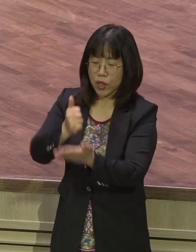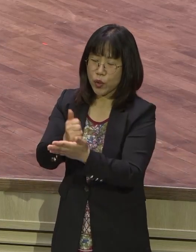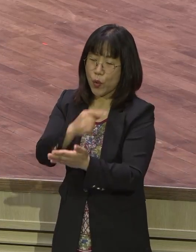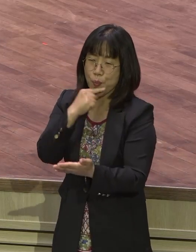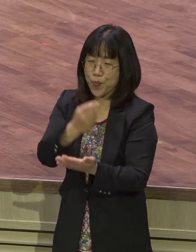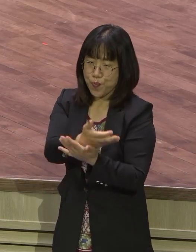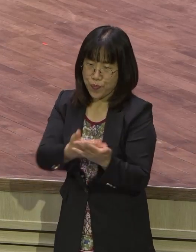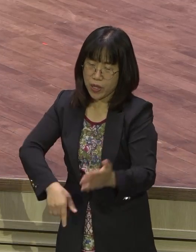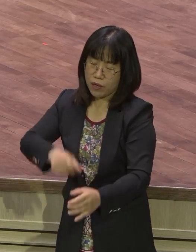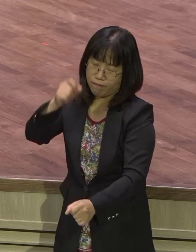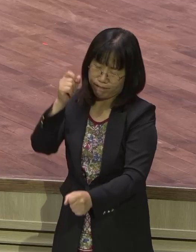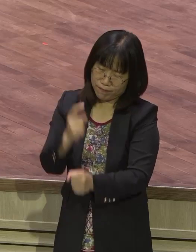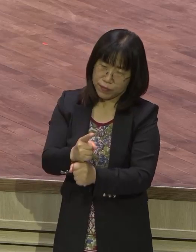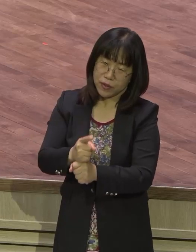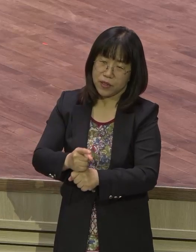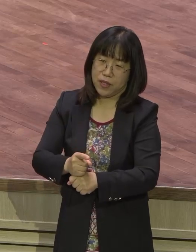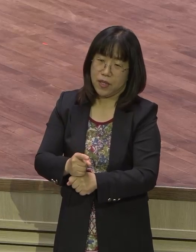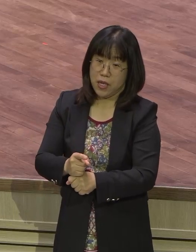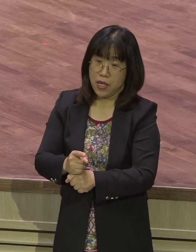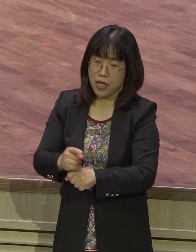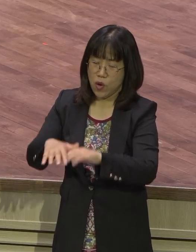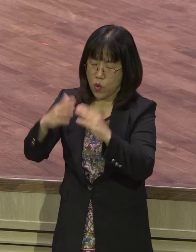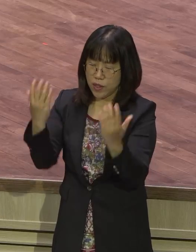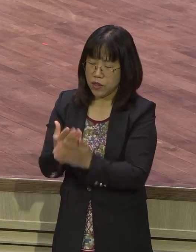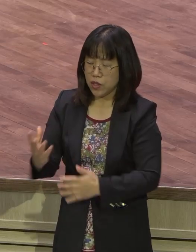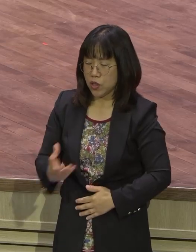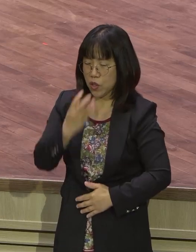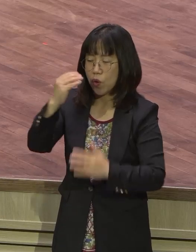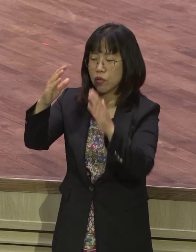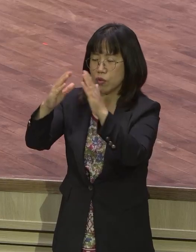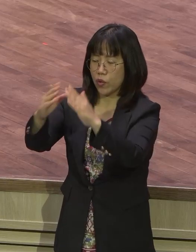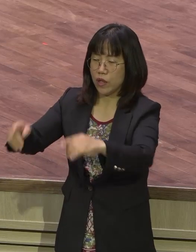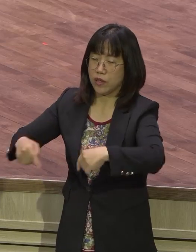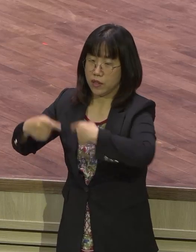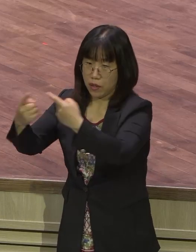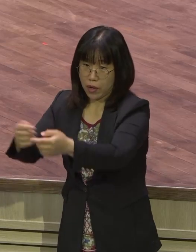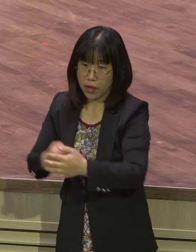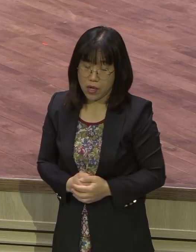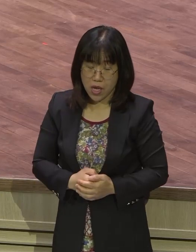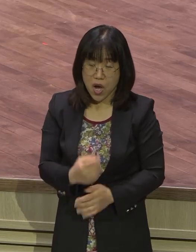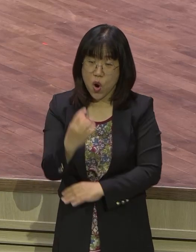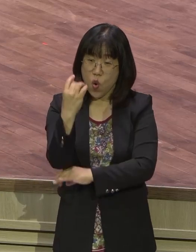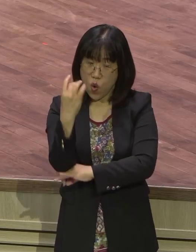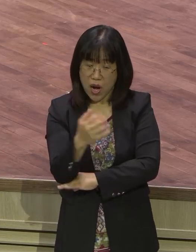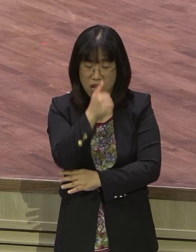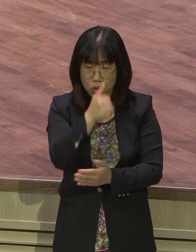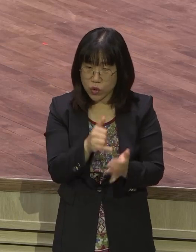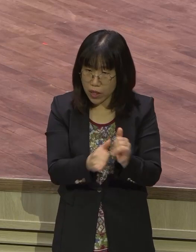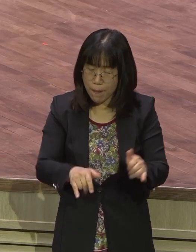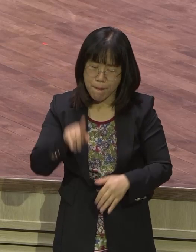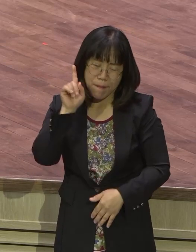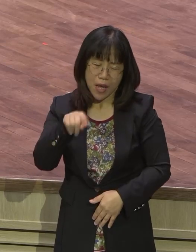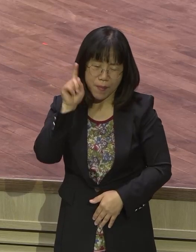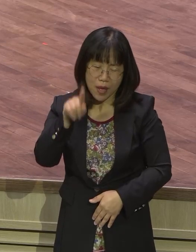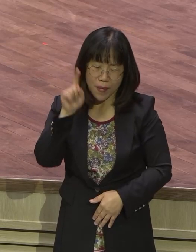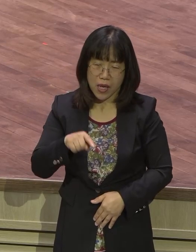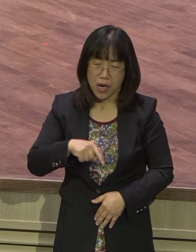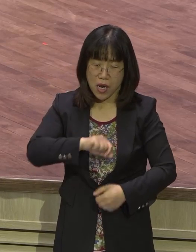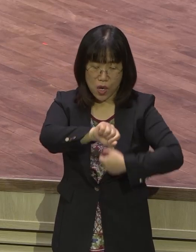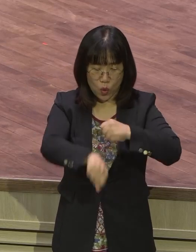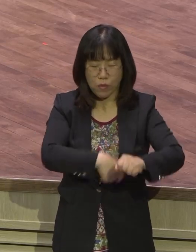성수에 들어가게 하셨느니라. 매일 올 때마다 매일매일 그렇게 희생 제물을 잡았는데